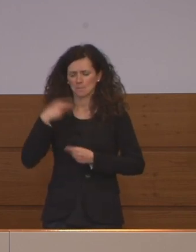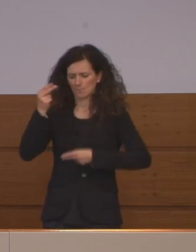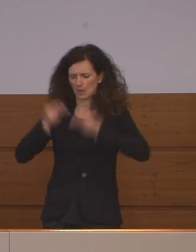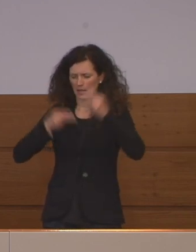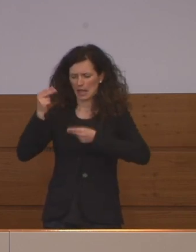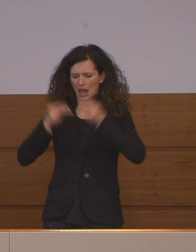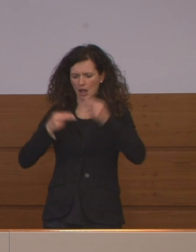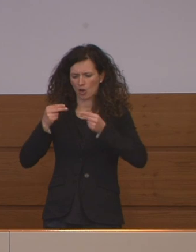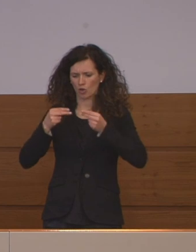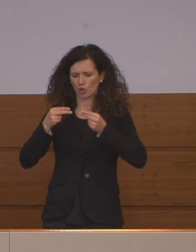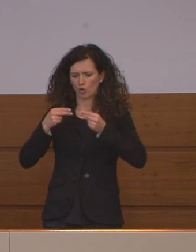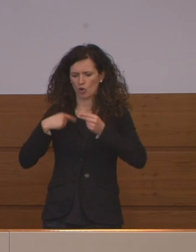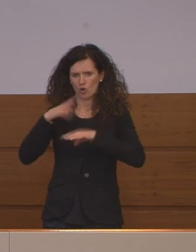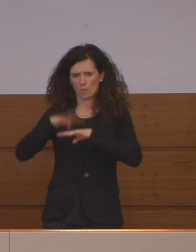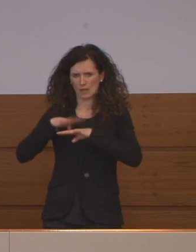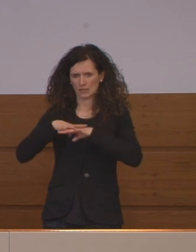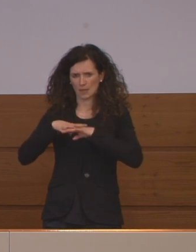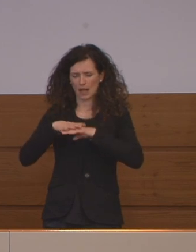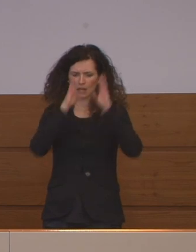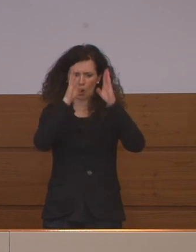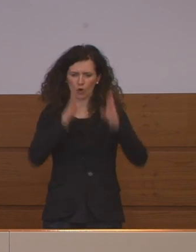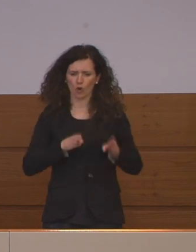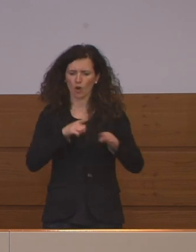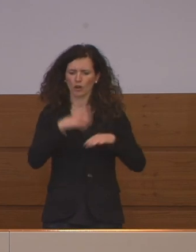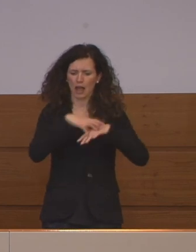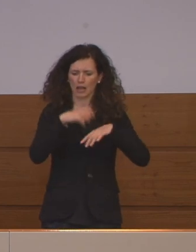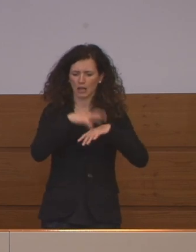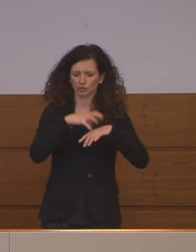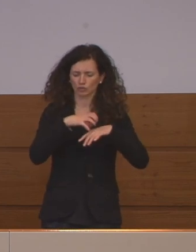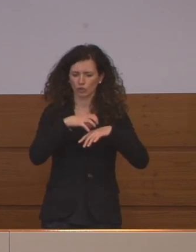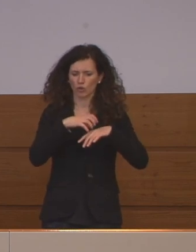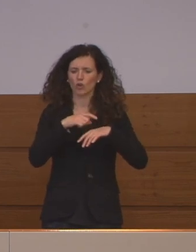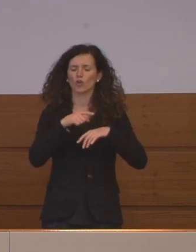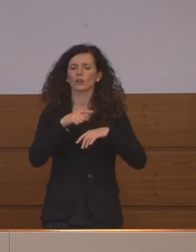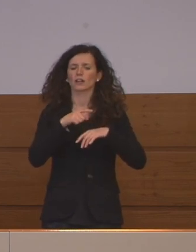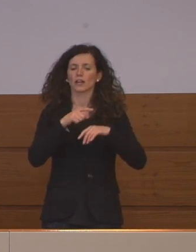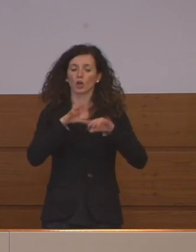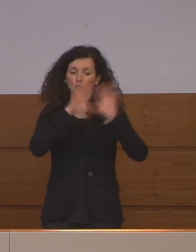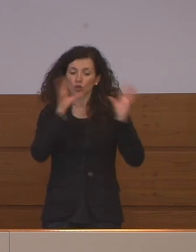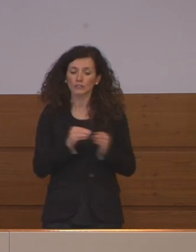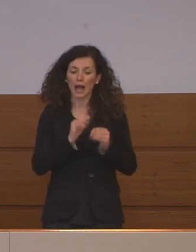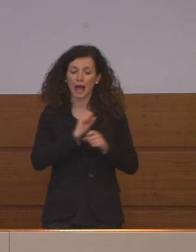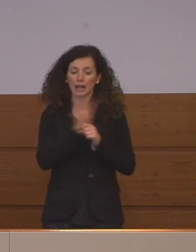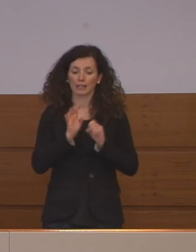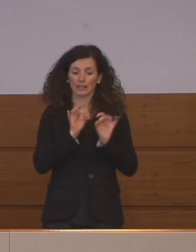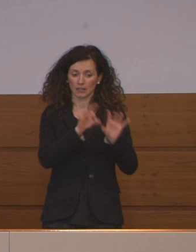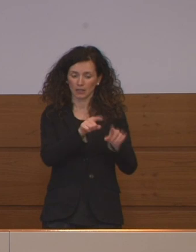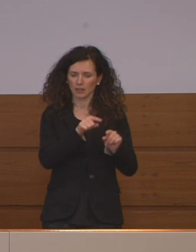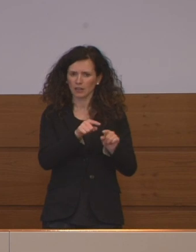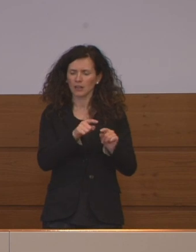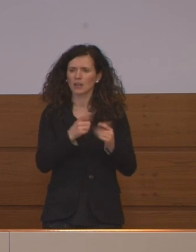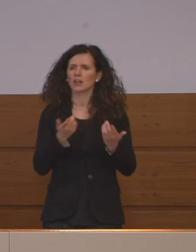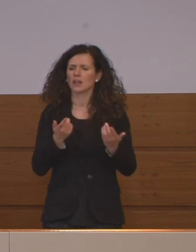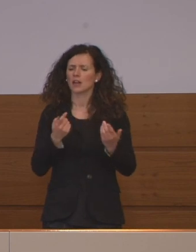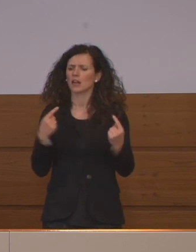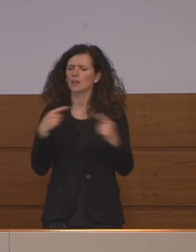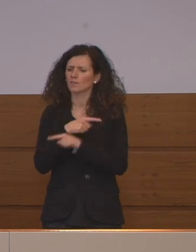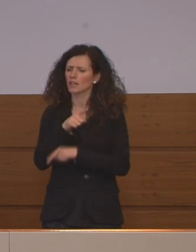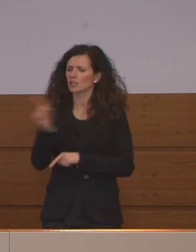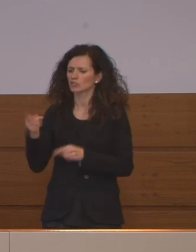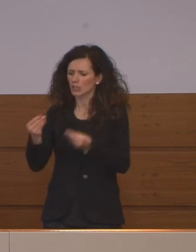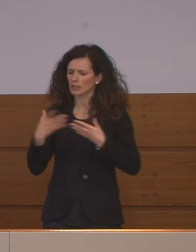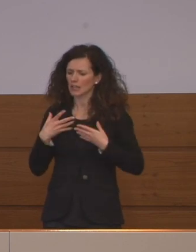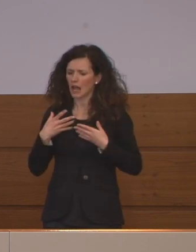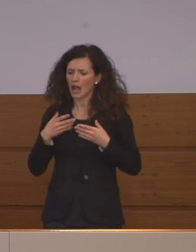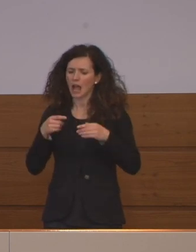colonna arancione cioè del totale nuovi positivi e perché invece di solito ci date il dato